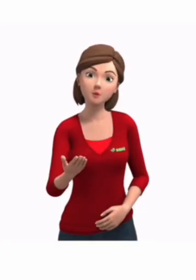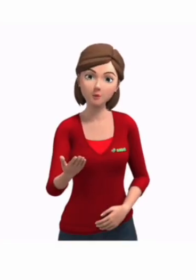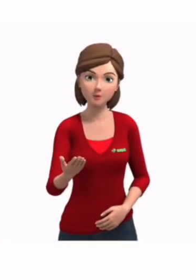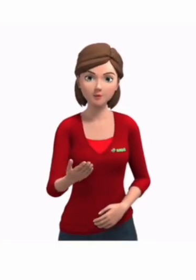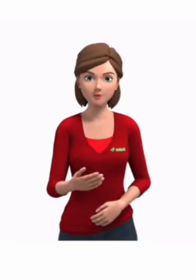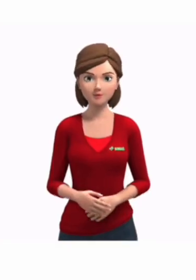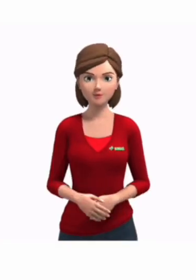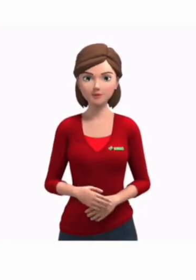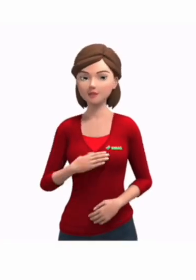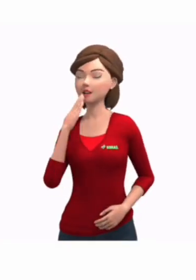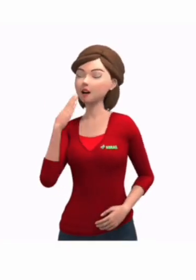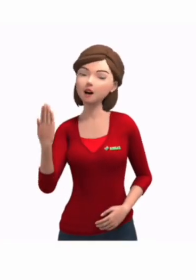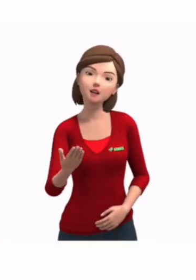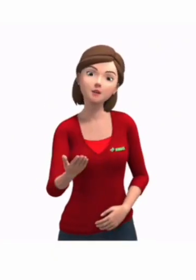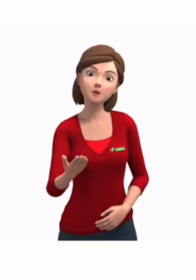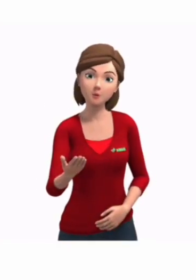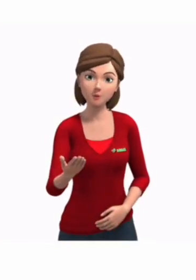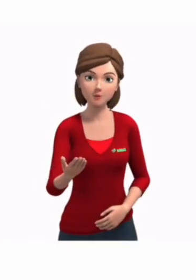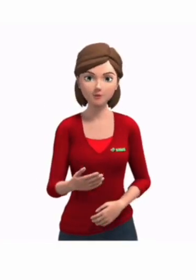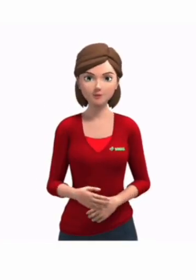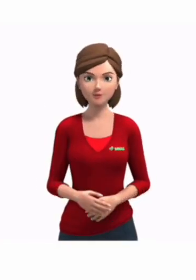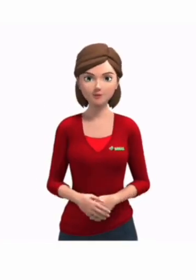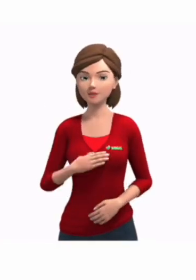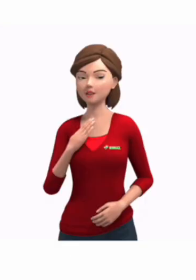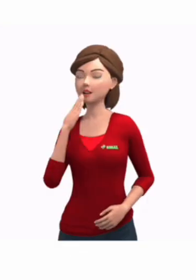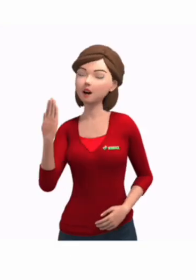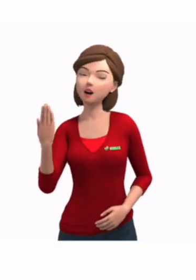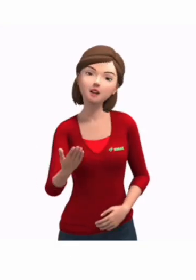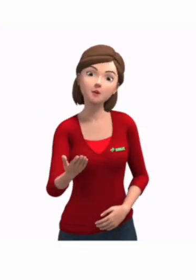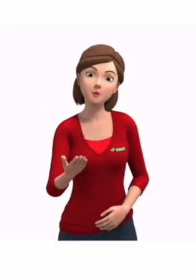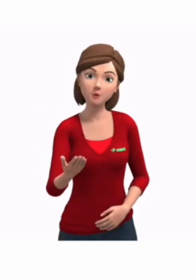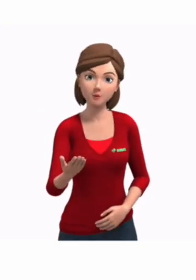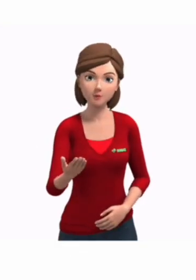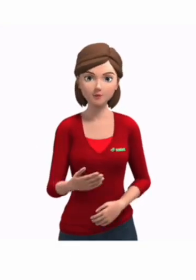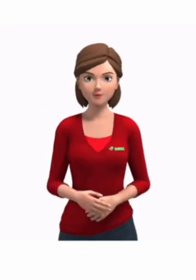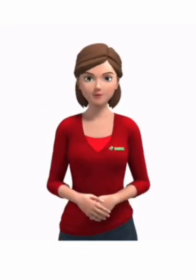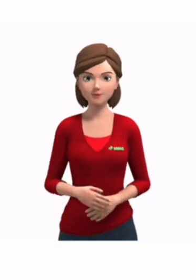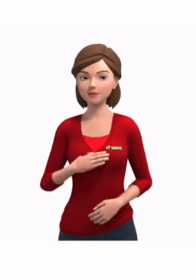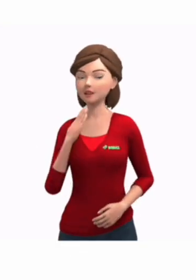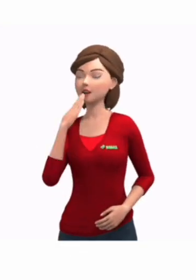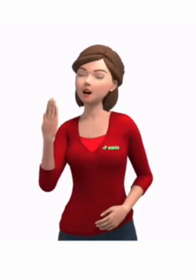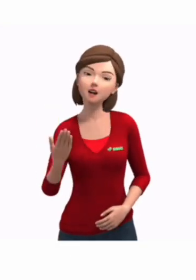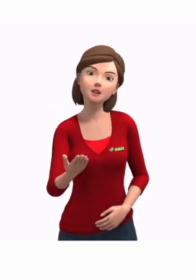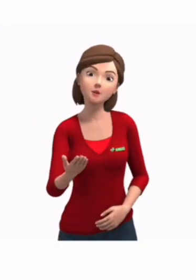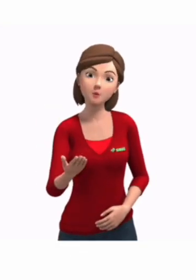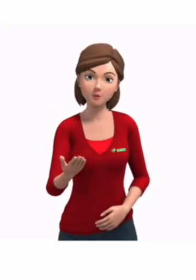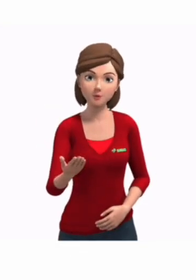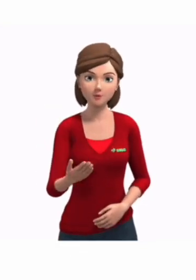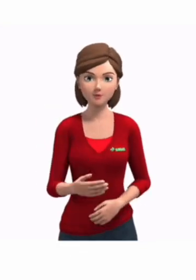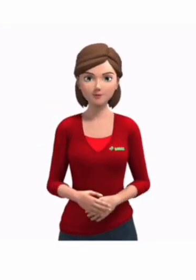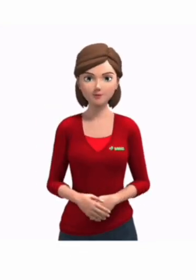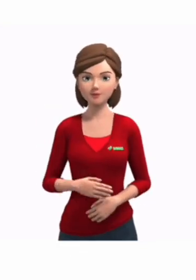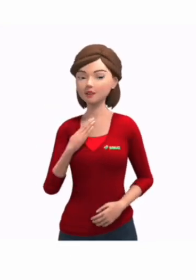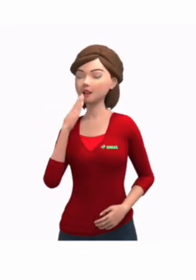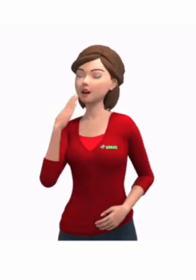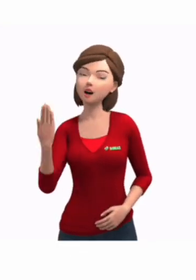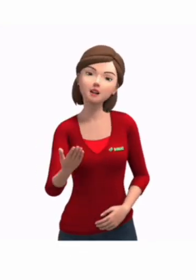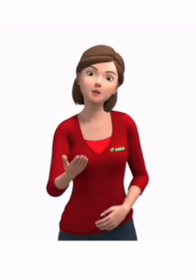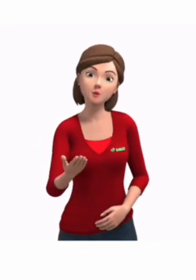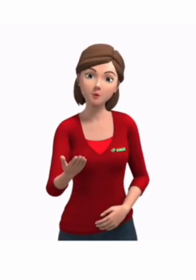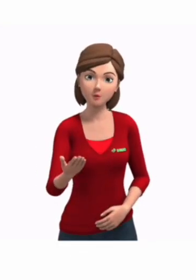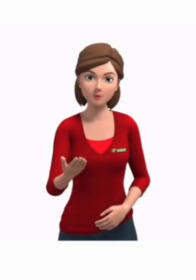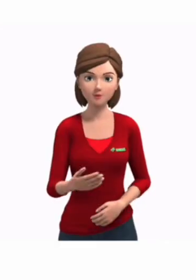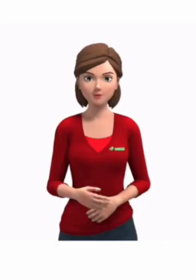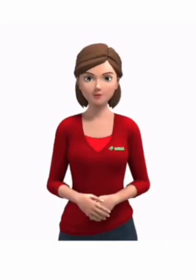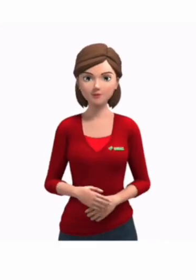personnes concernées pour pouvoir rendre l'intelligence artificielle plus inclusive, plus diversifiée. On dit on manque de femmes, on